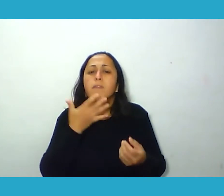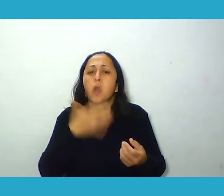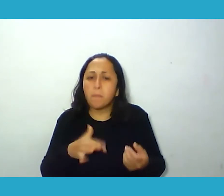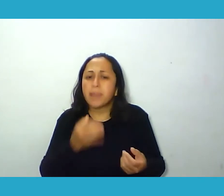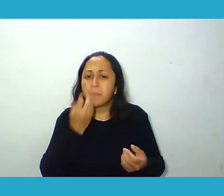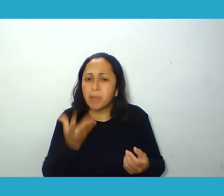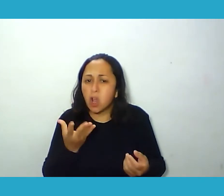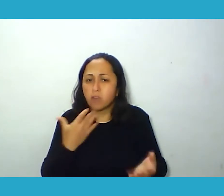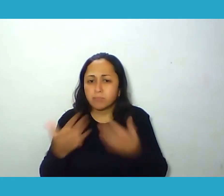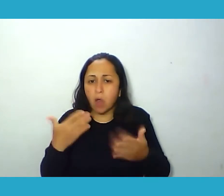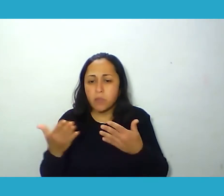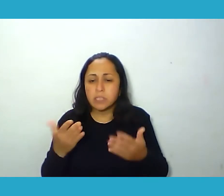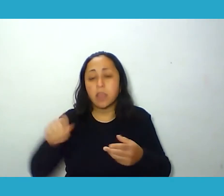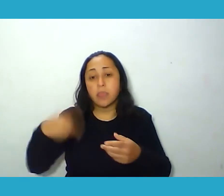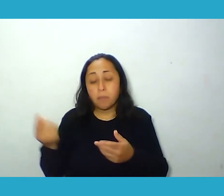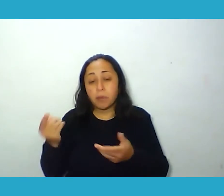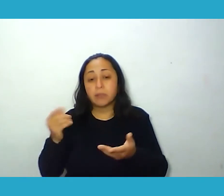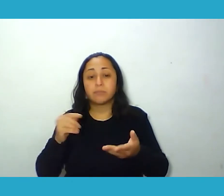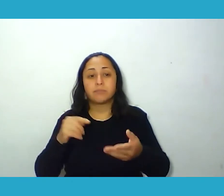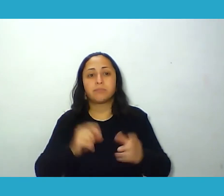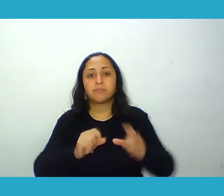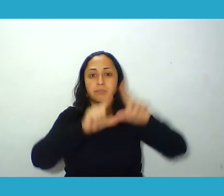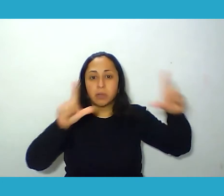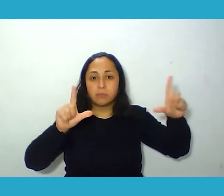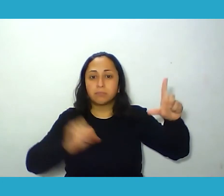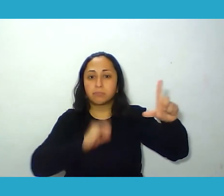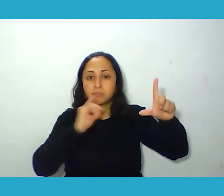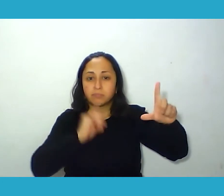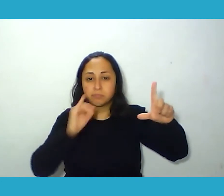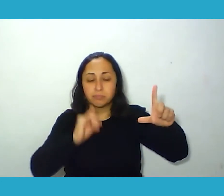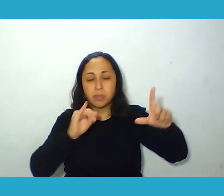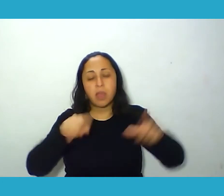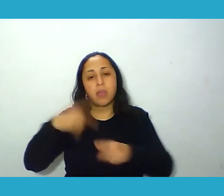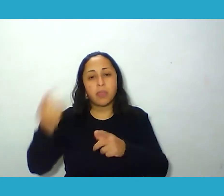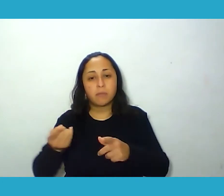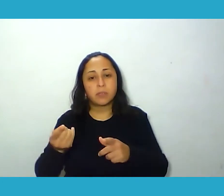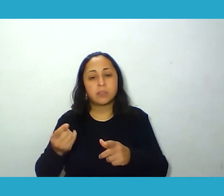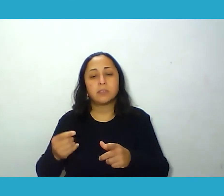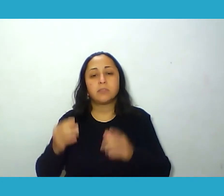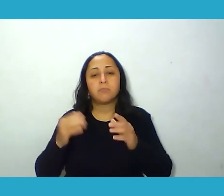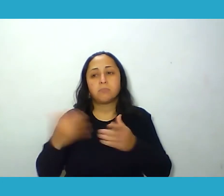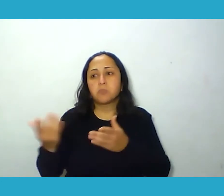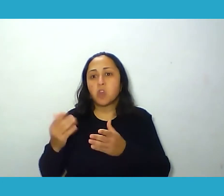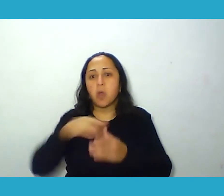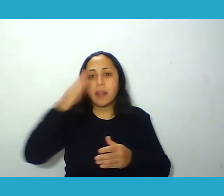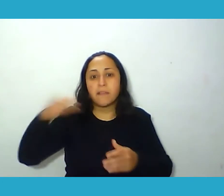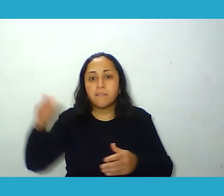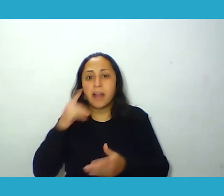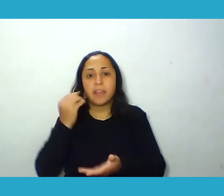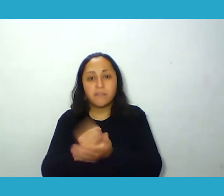esta audiencia. Se procede a dar efectivo tratamiento de la exposición propuesta. De esta manera se presenta como vecino de La Falda,